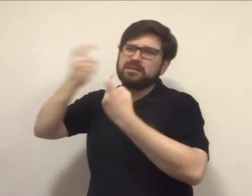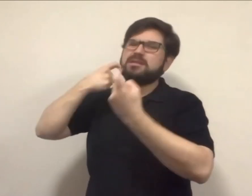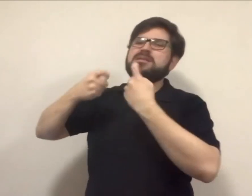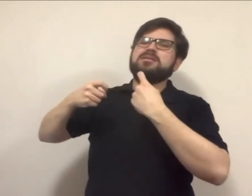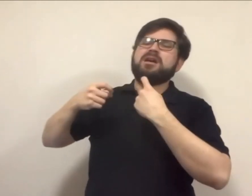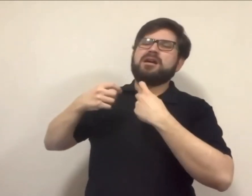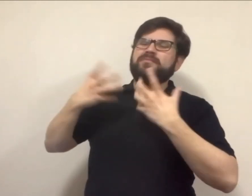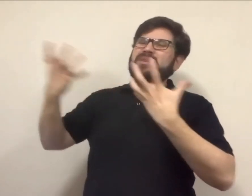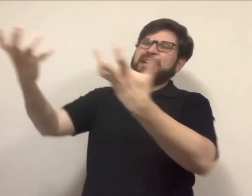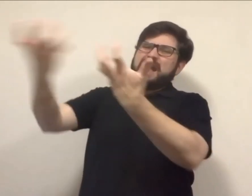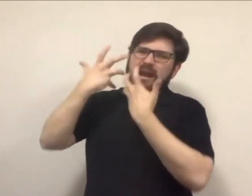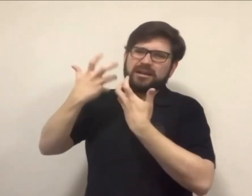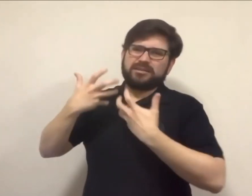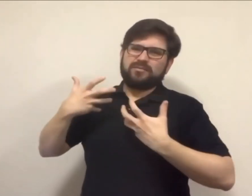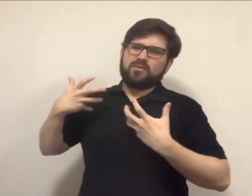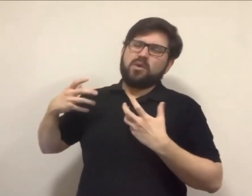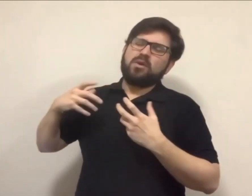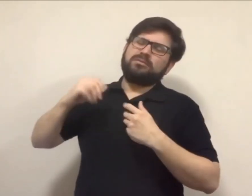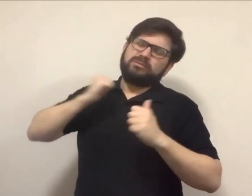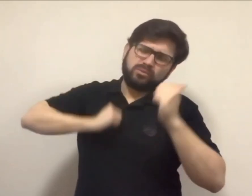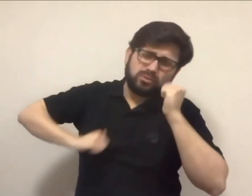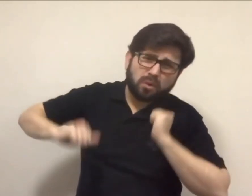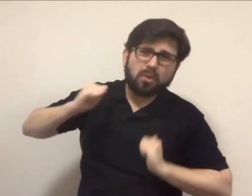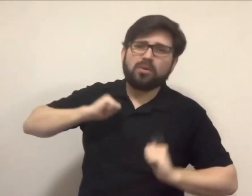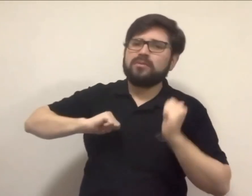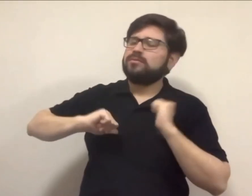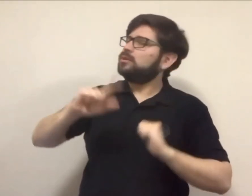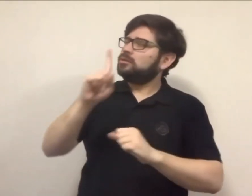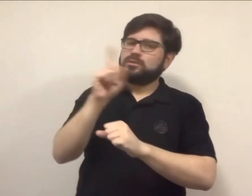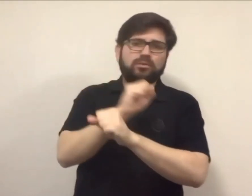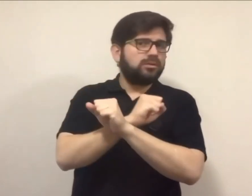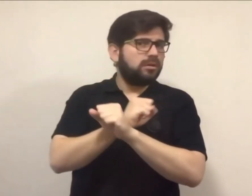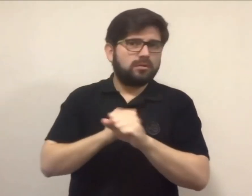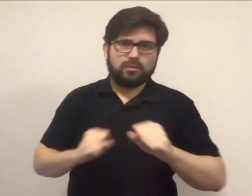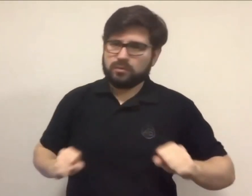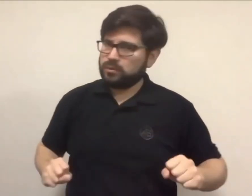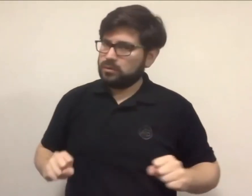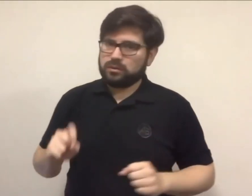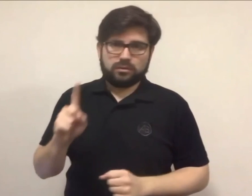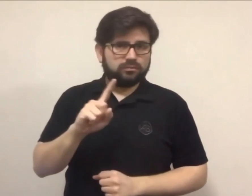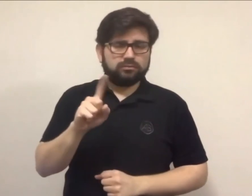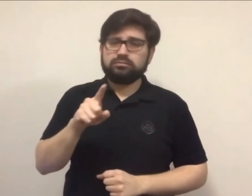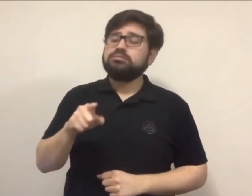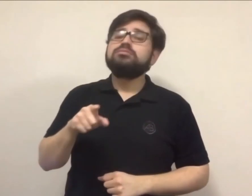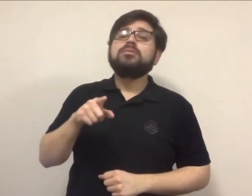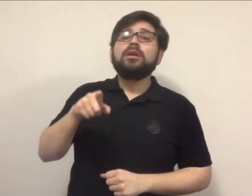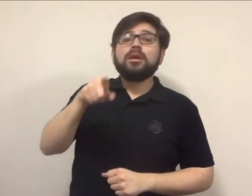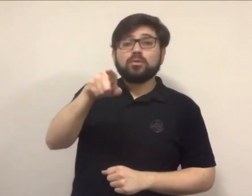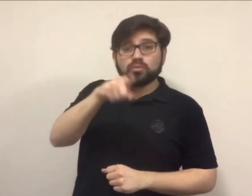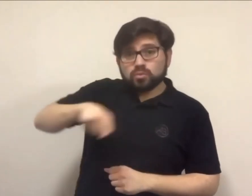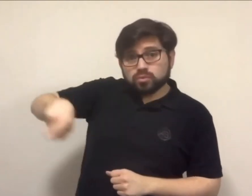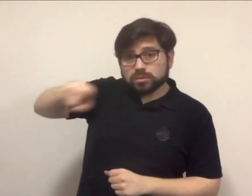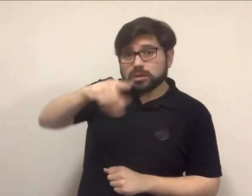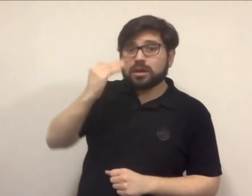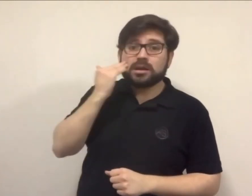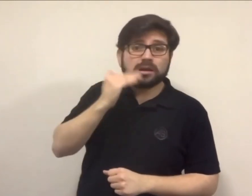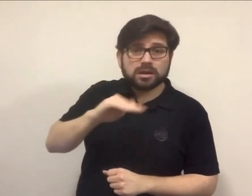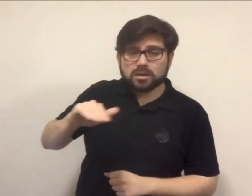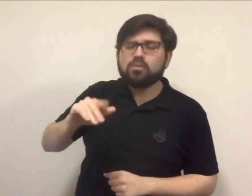y lo golpeara, o si yo fuera un niño y mis padres me retaran muy gravemente o me golpearan